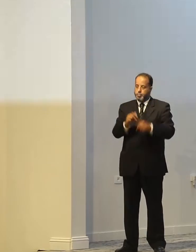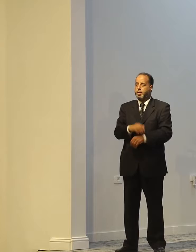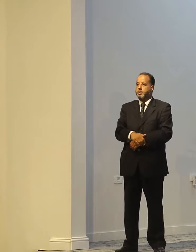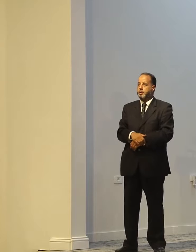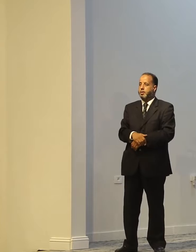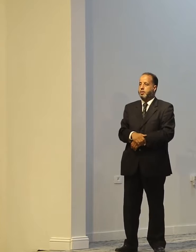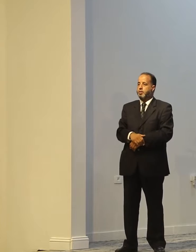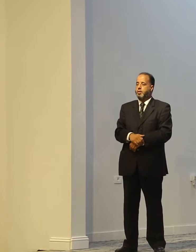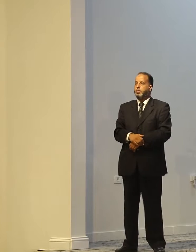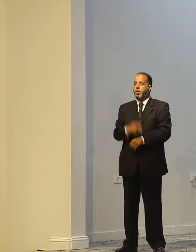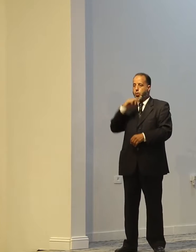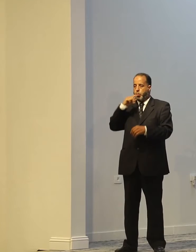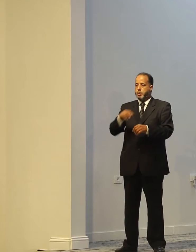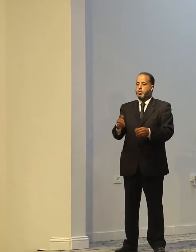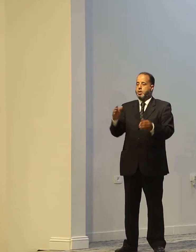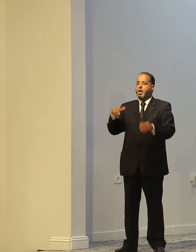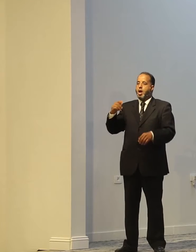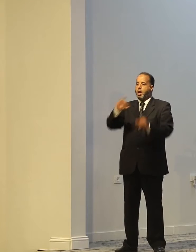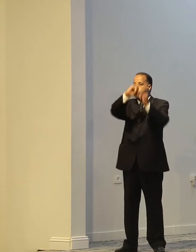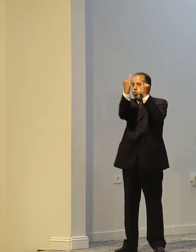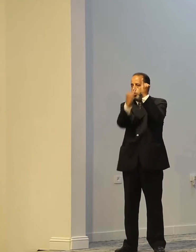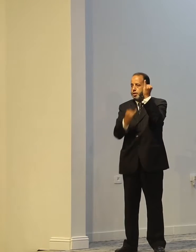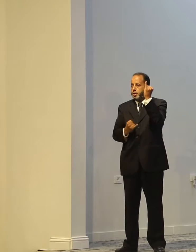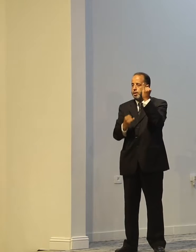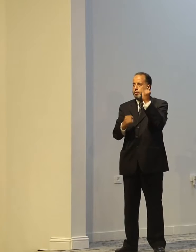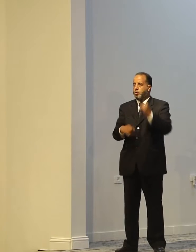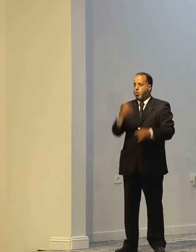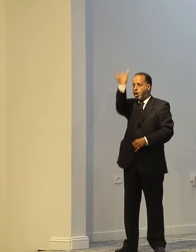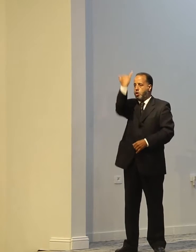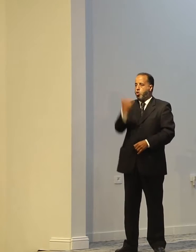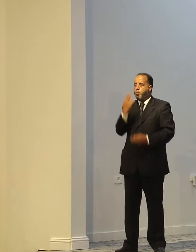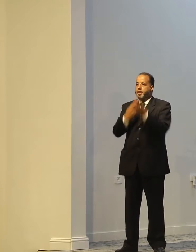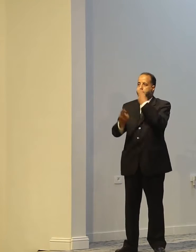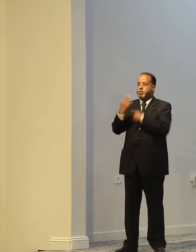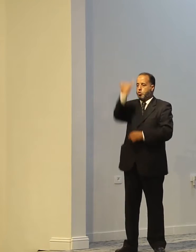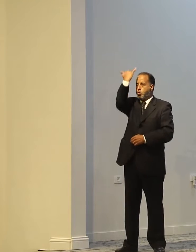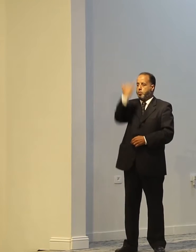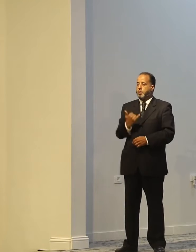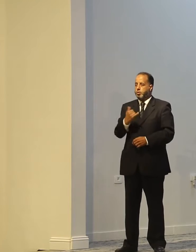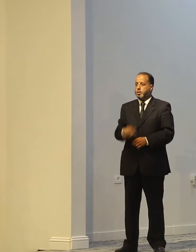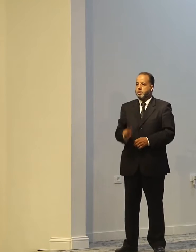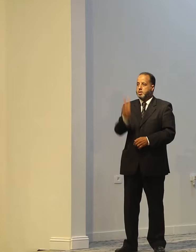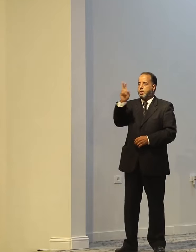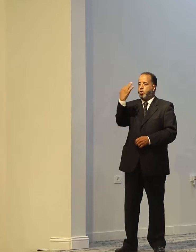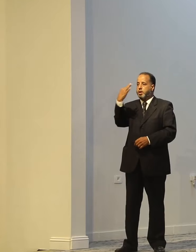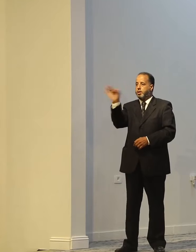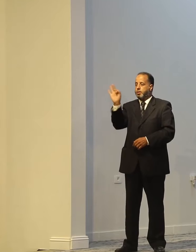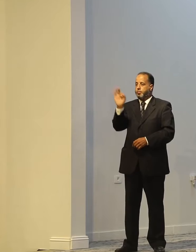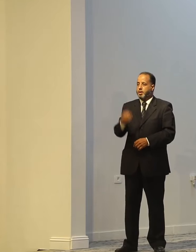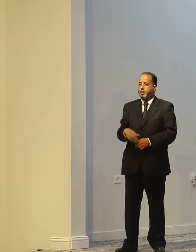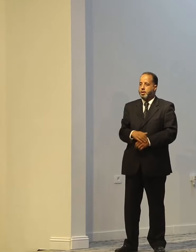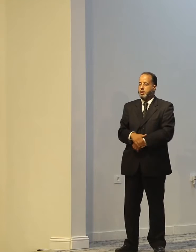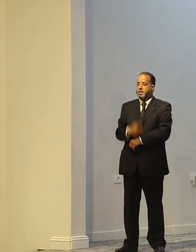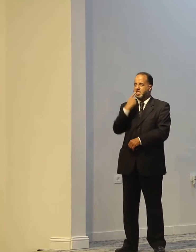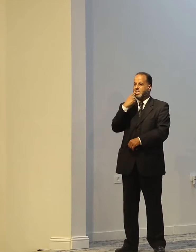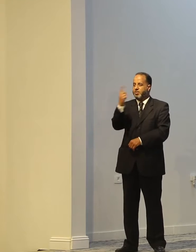موجبة، فقد أصدر مجلس المفوضية بتاريخ هذا اليوم قراره رقم 37 لسنة